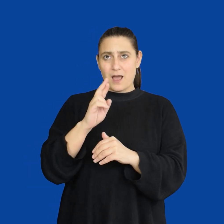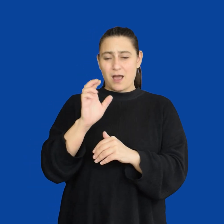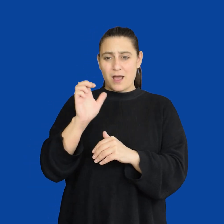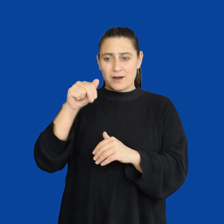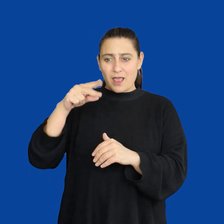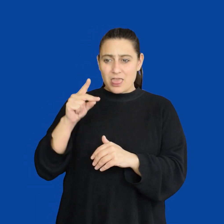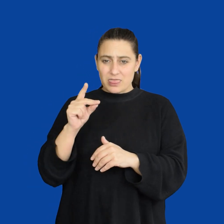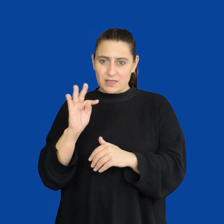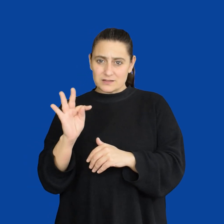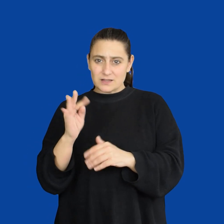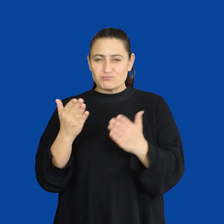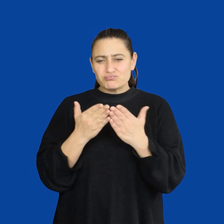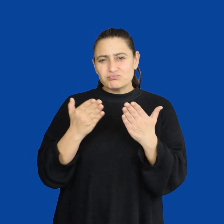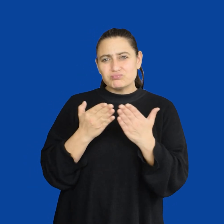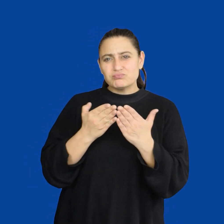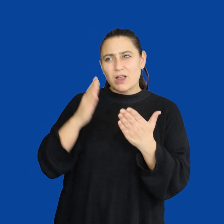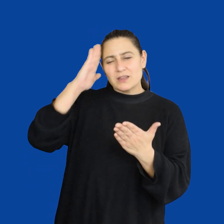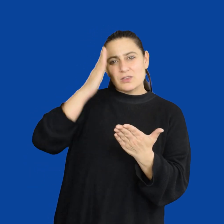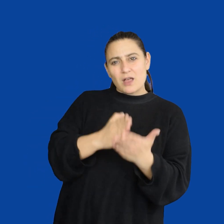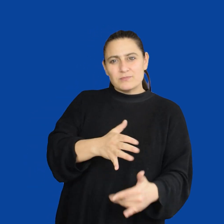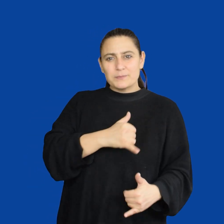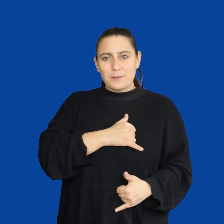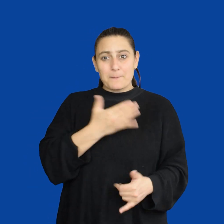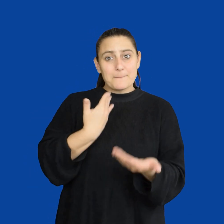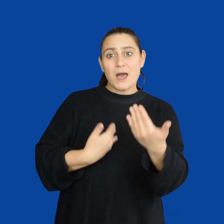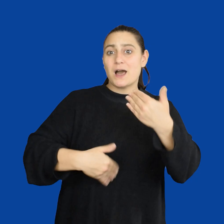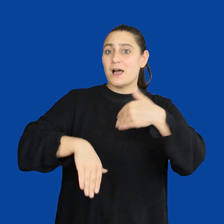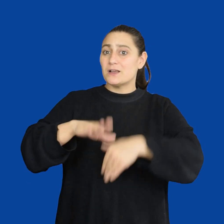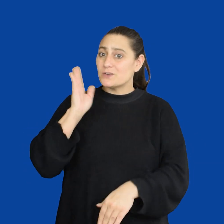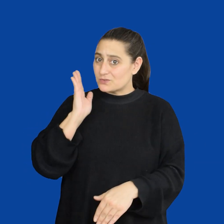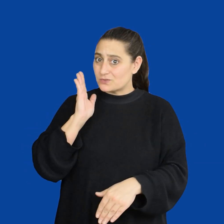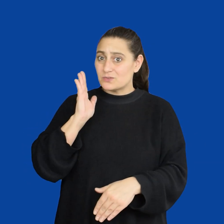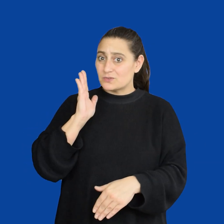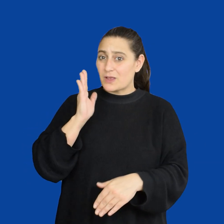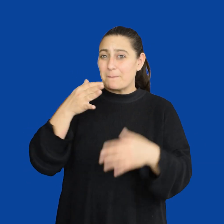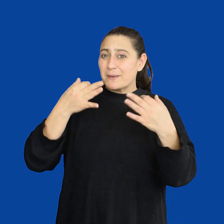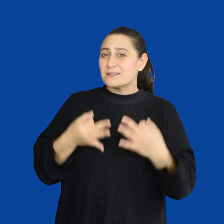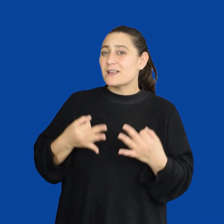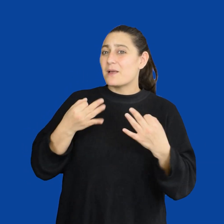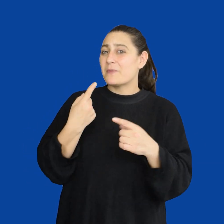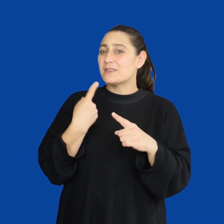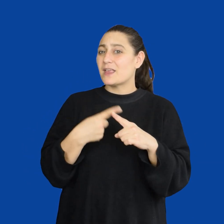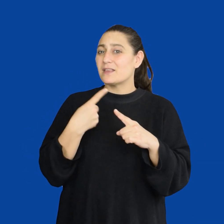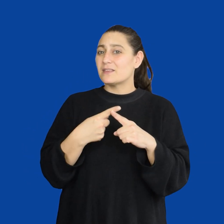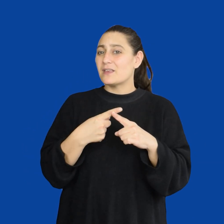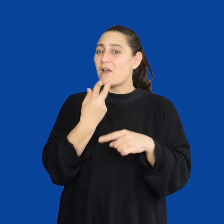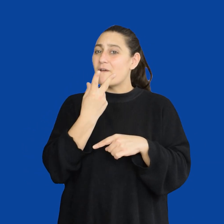Arendt dedicó su vida al estudio de los totalitarismos, que en la mayoría de los casos, particularmente en el